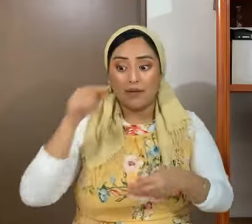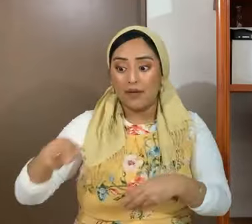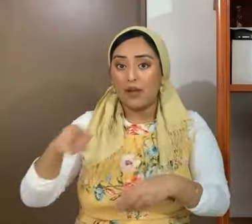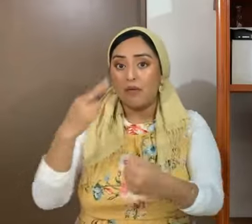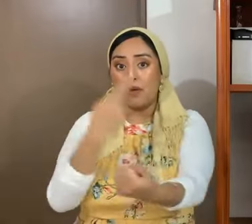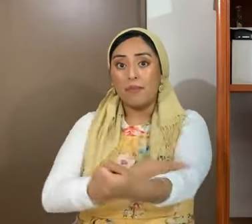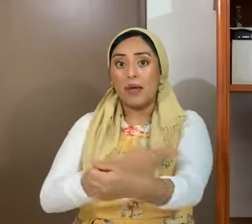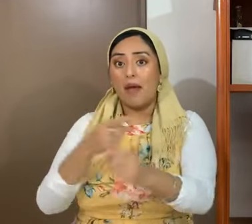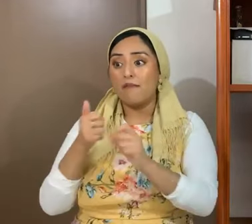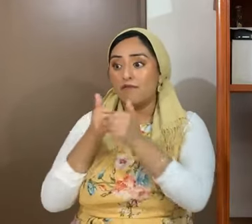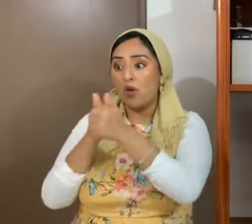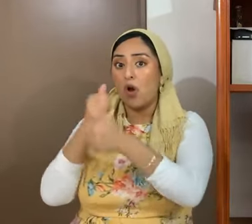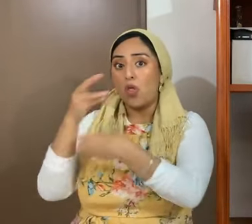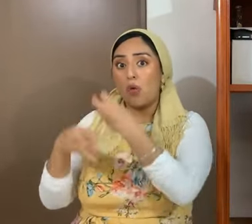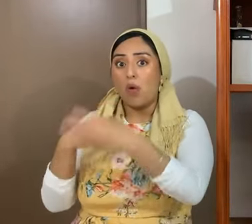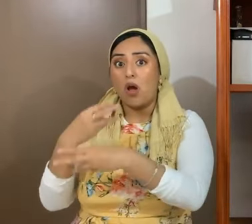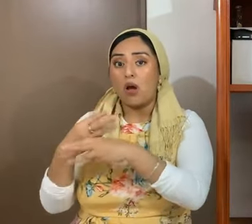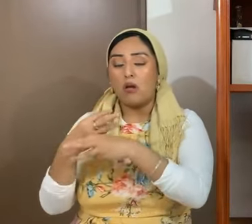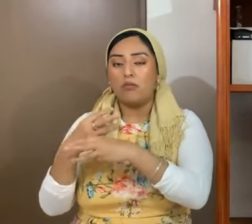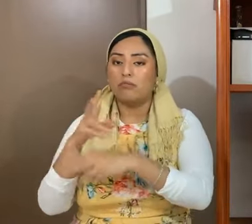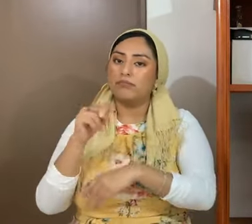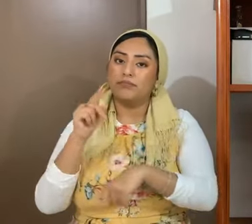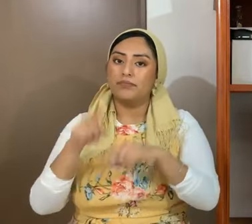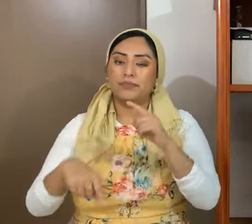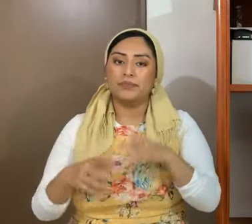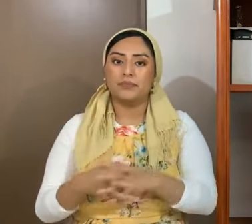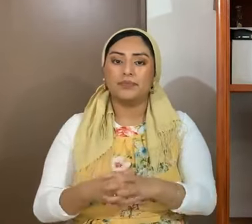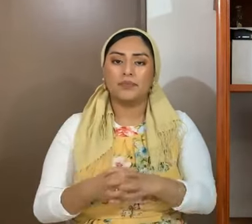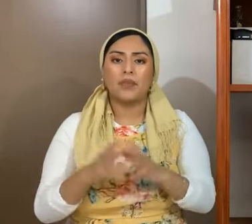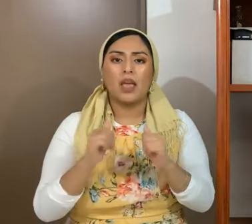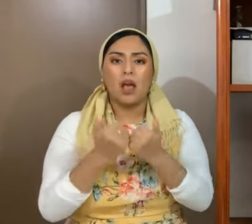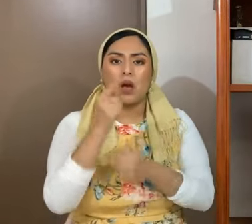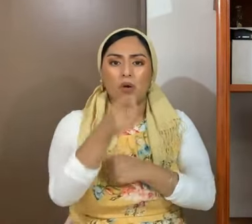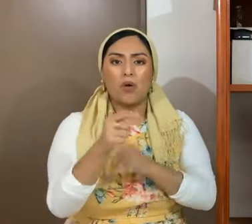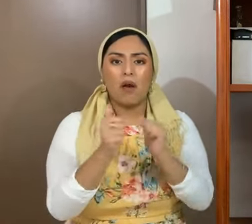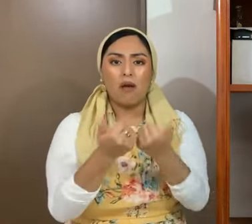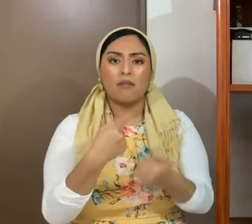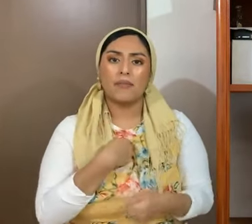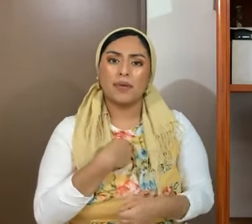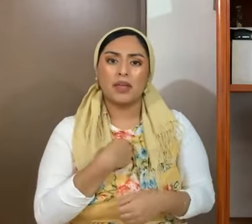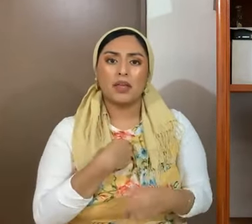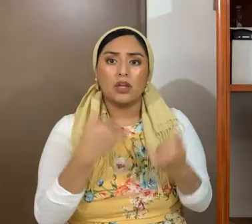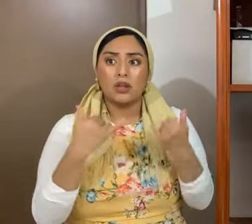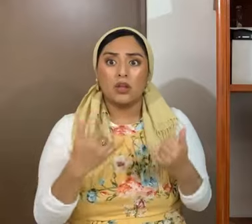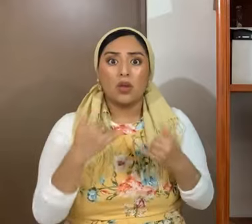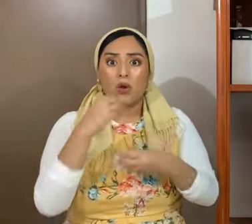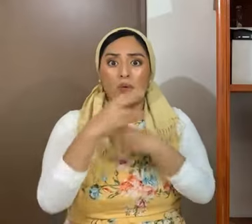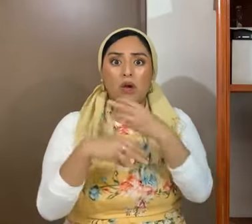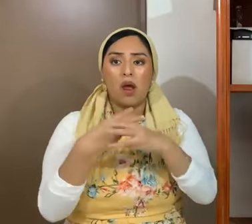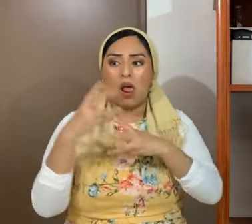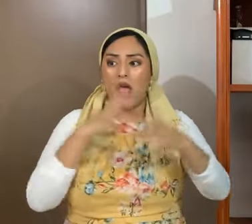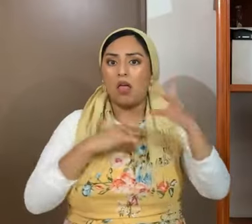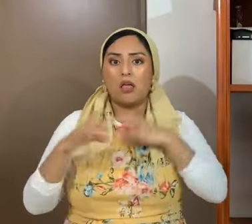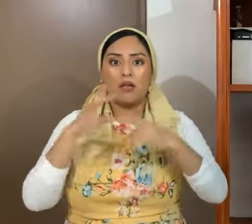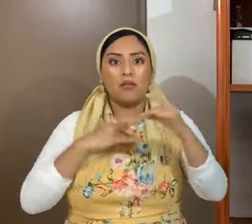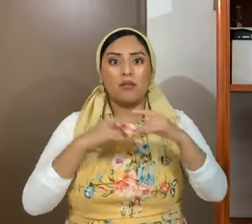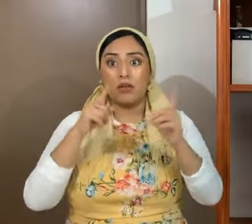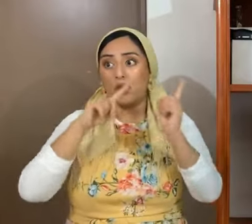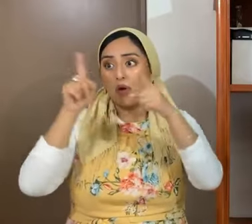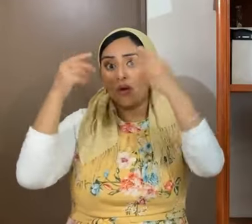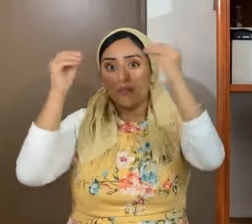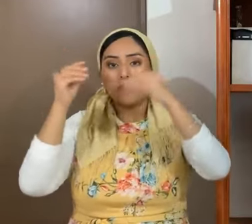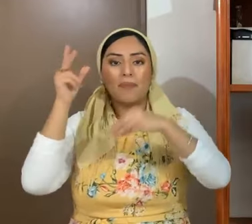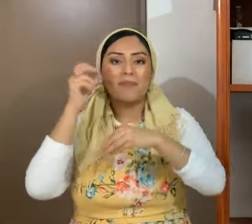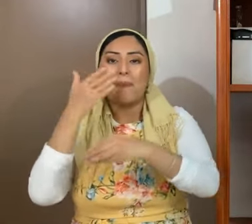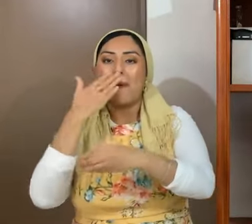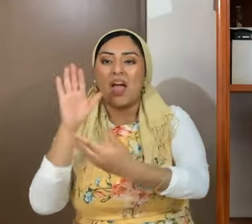asimilada. ¿Cómo estamos nosotros, amados Sahim? Hoy la contaminación está por todos lados. Vas al súper, hay